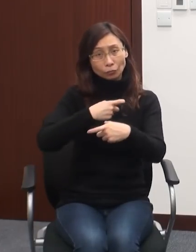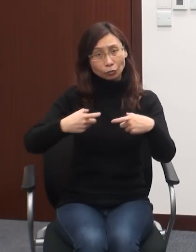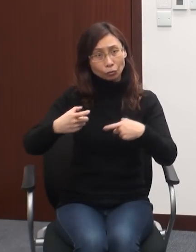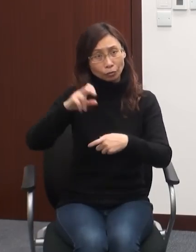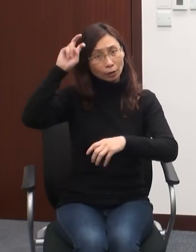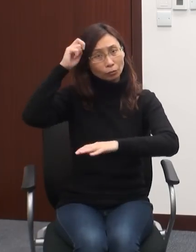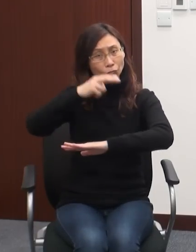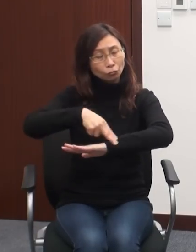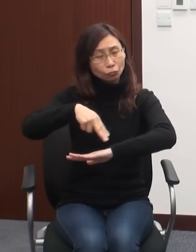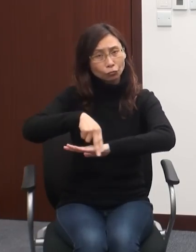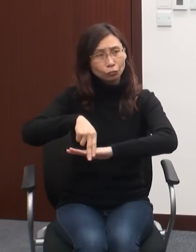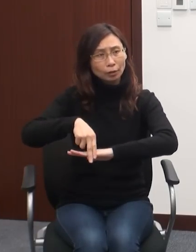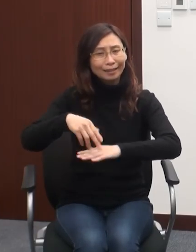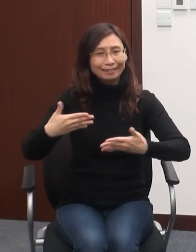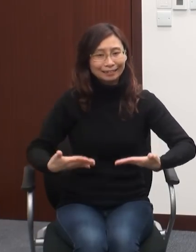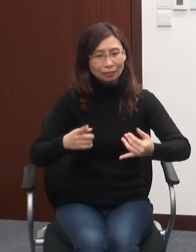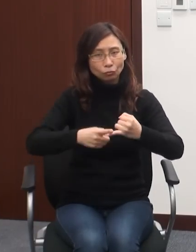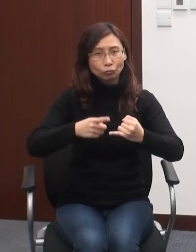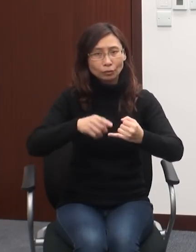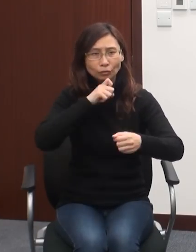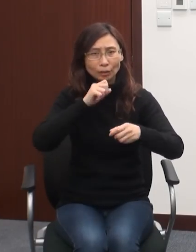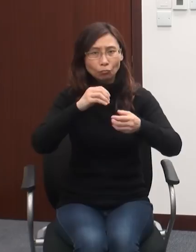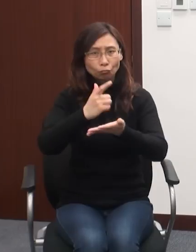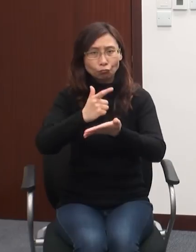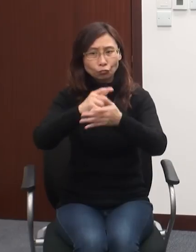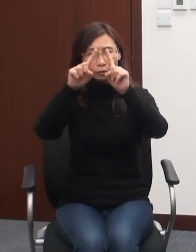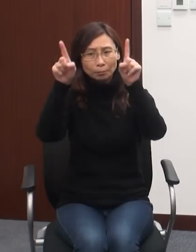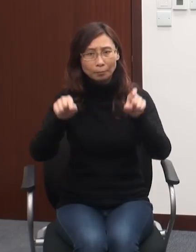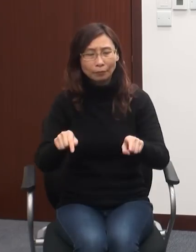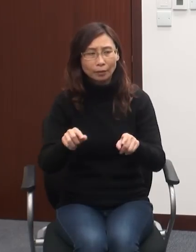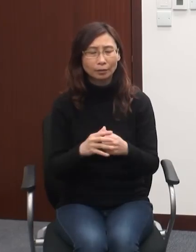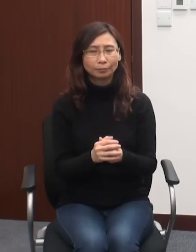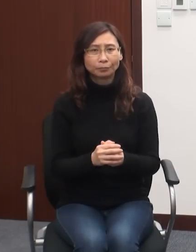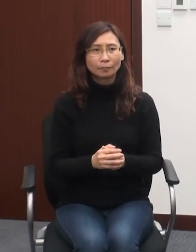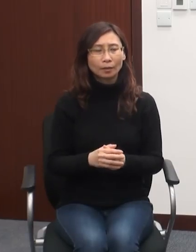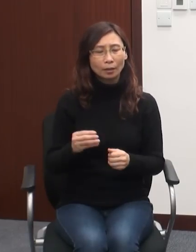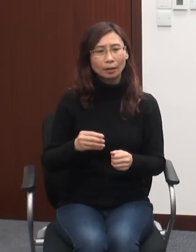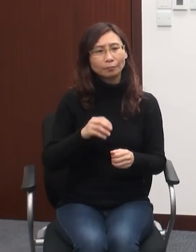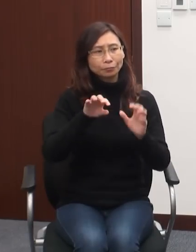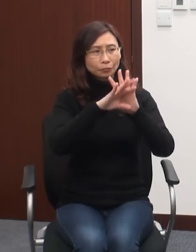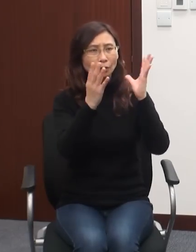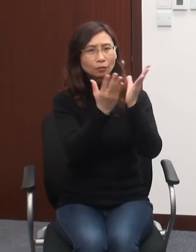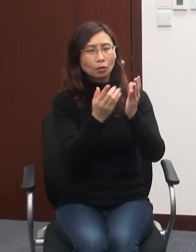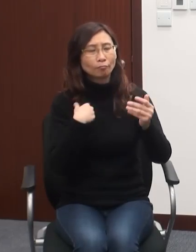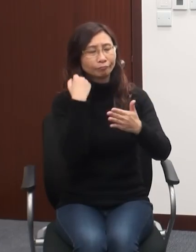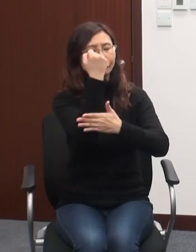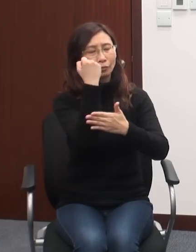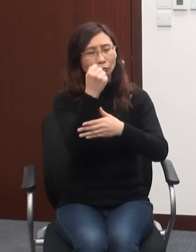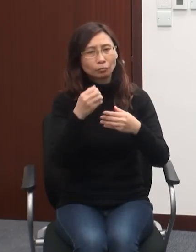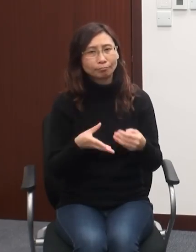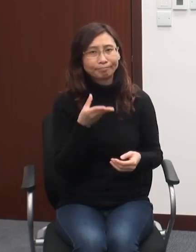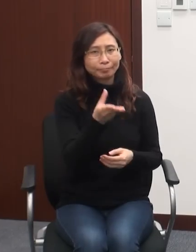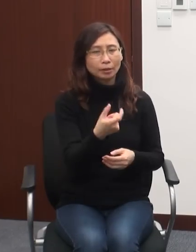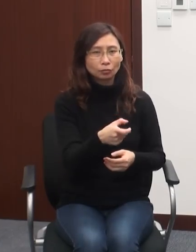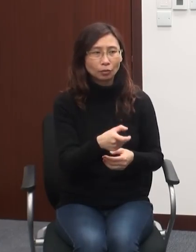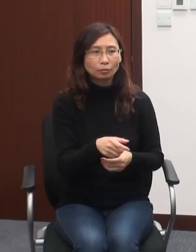於出現咗問題啦。咁你泛民諸子就話唔好派糖，我哋好反對派糖。